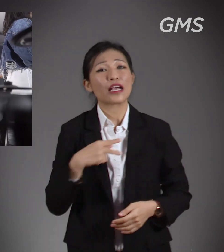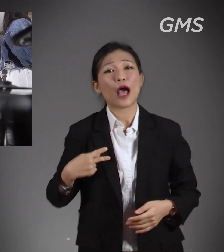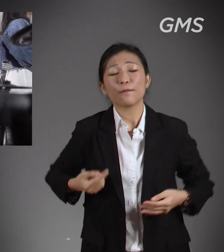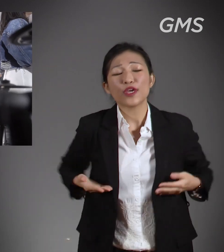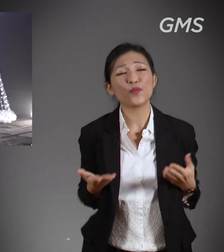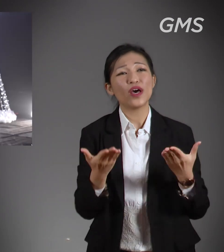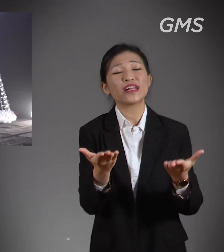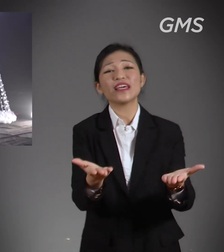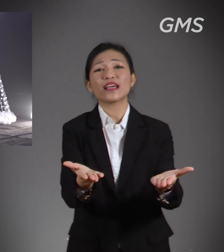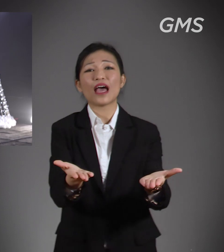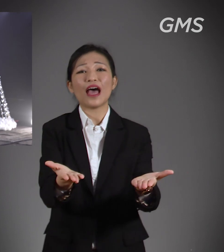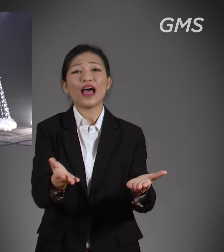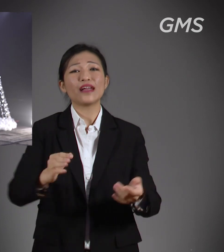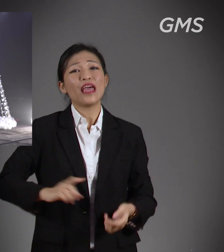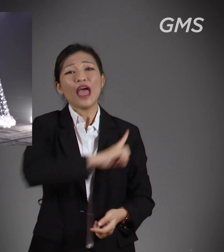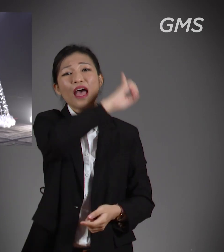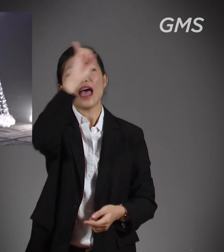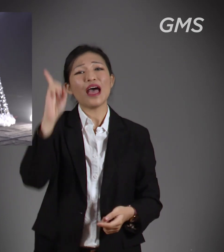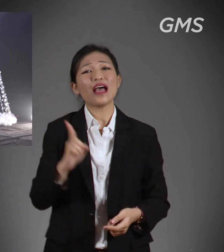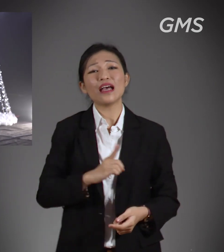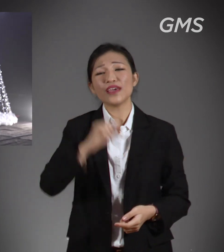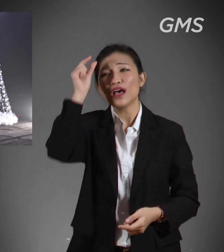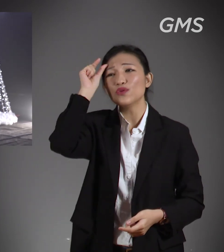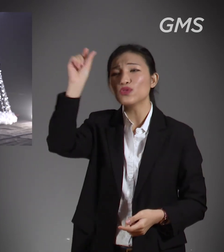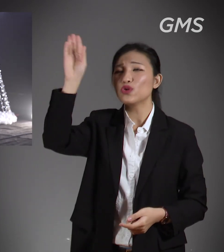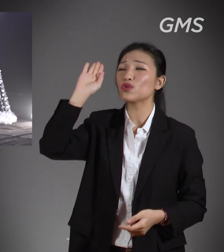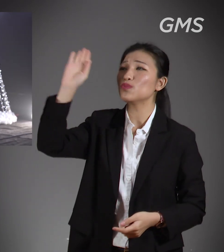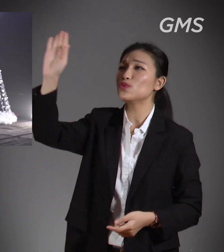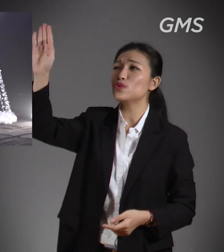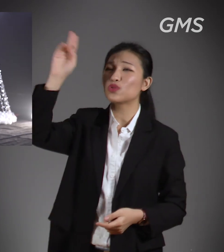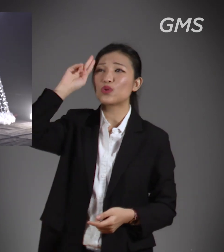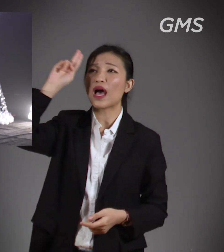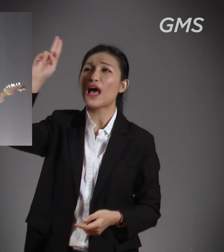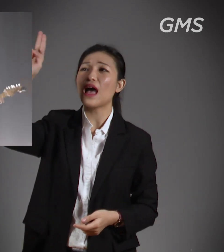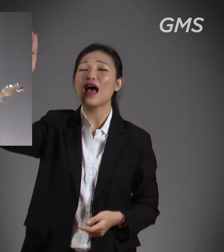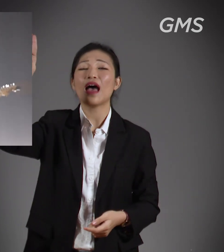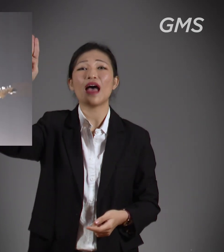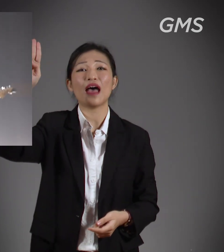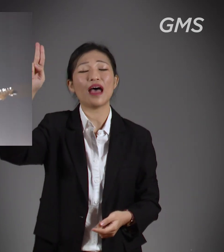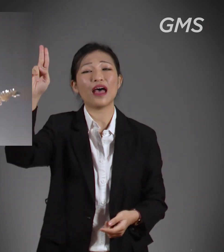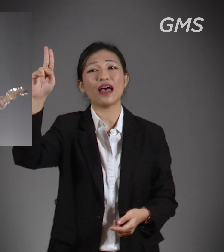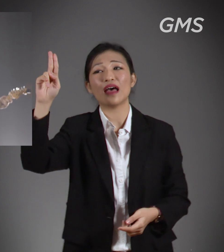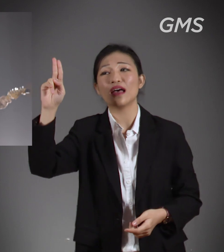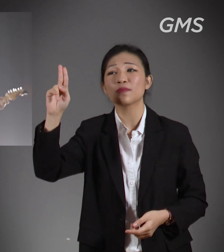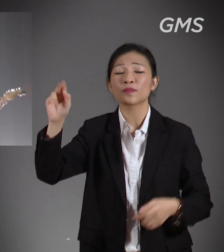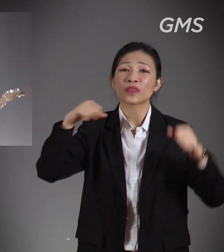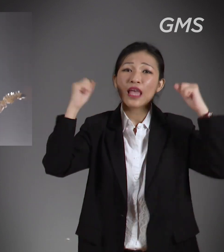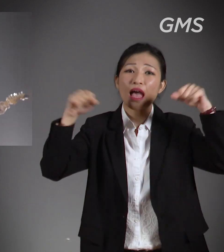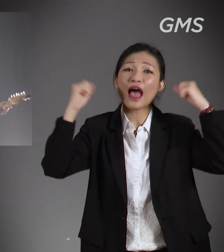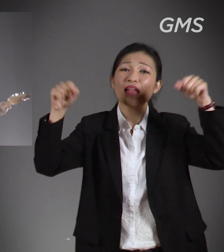hanya bagimu Tuhan. Di dalam rabaya senabala karalabai sirene